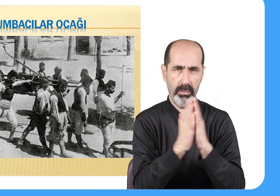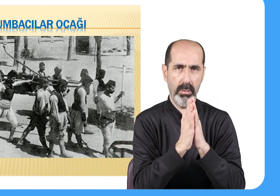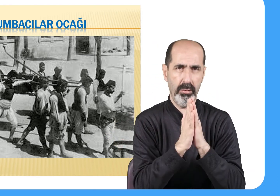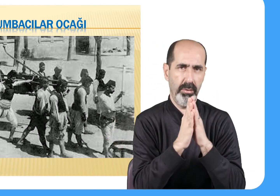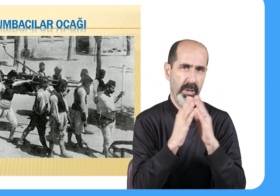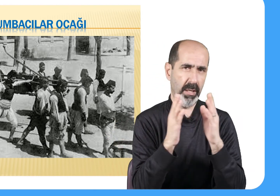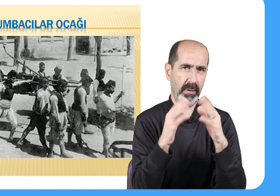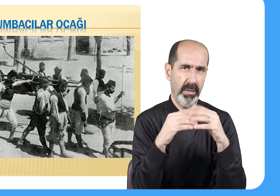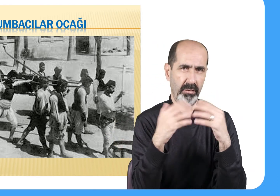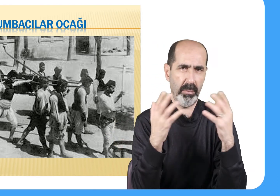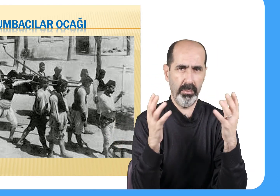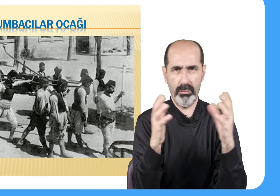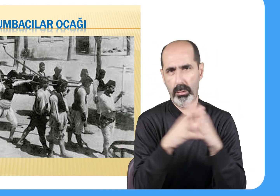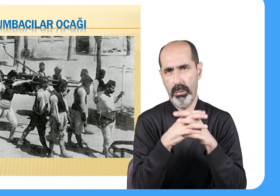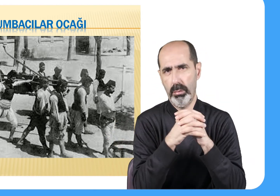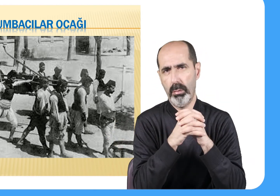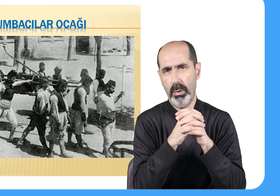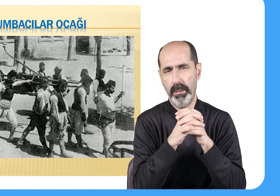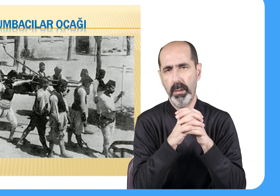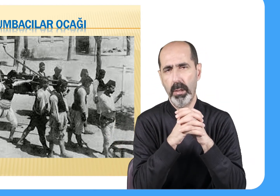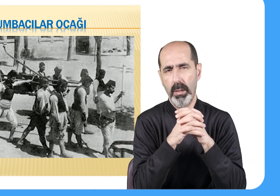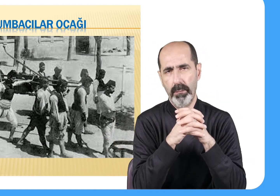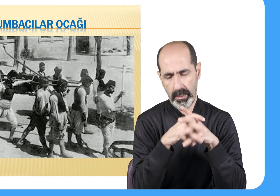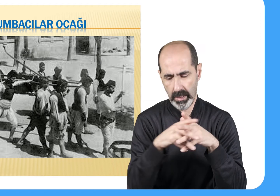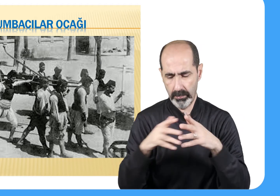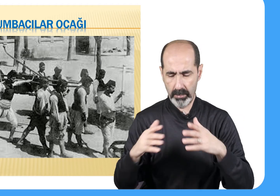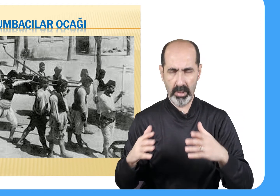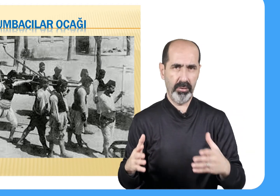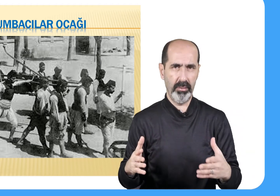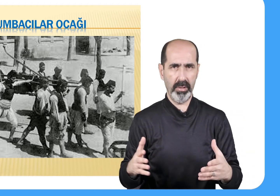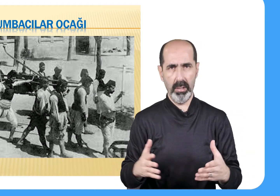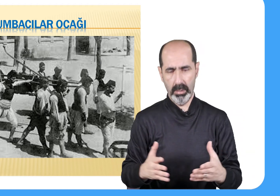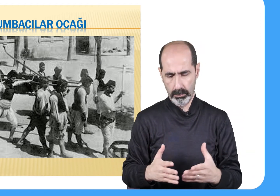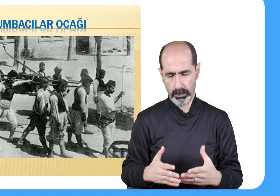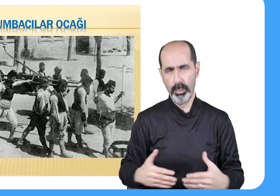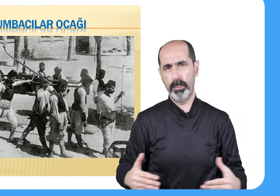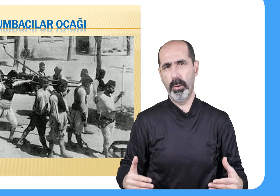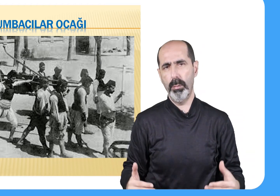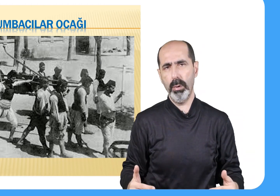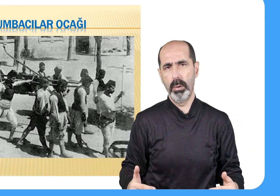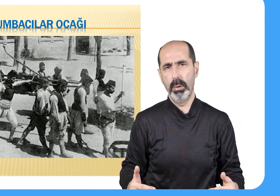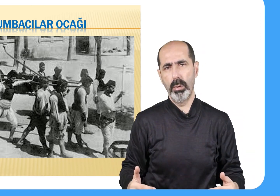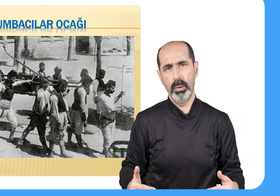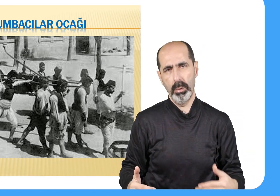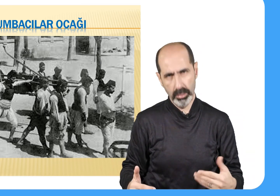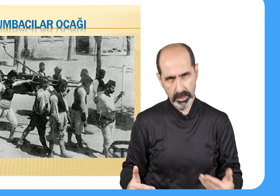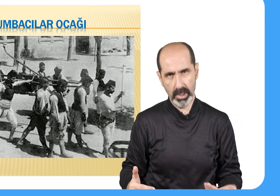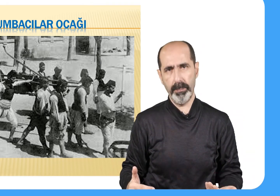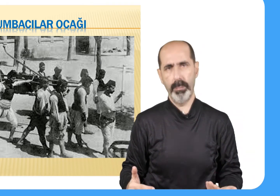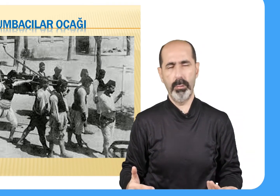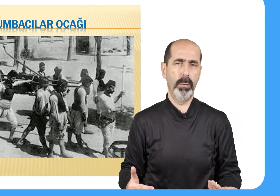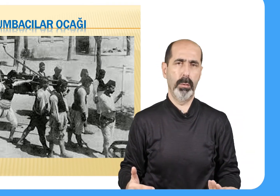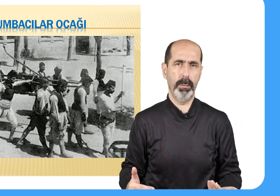bitişik olduğu için diğer evlere sıçraması çok kolay ve yanmaya başlayınca büyük bölümü